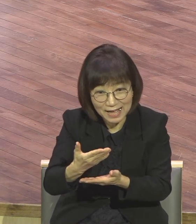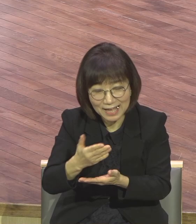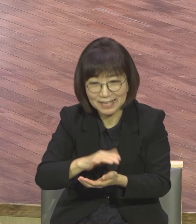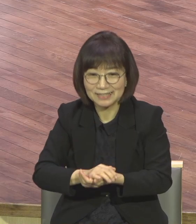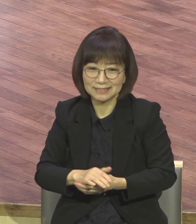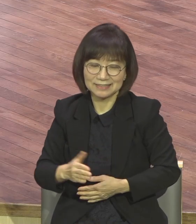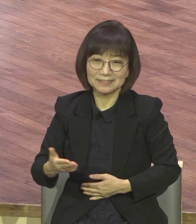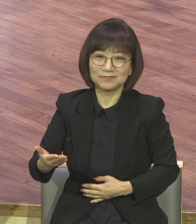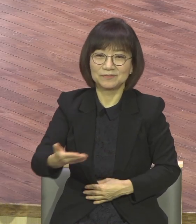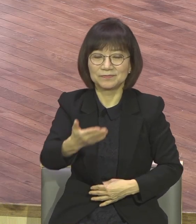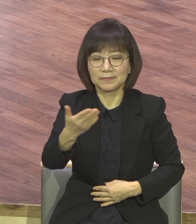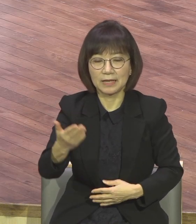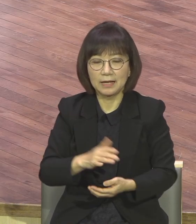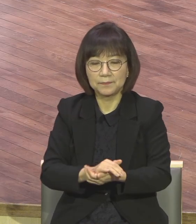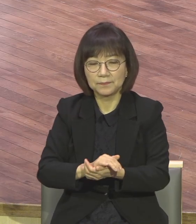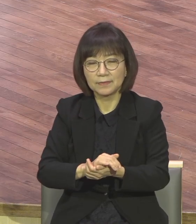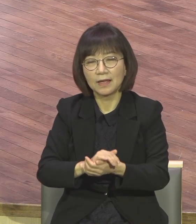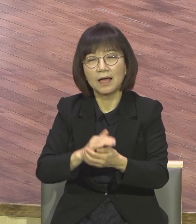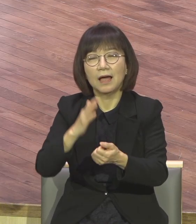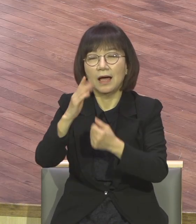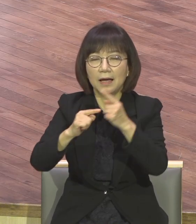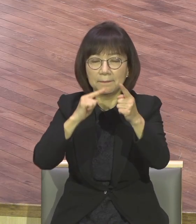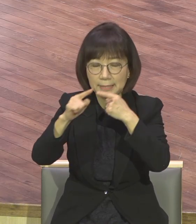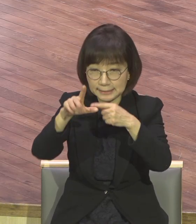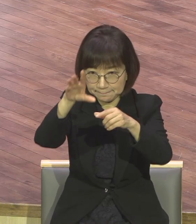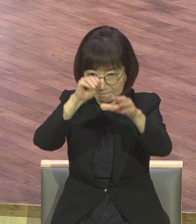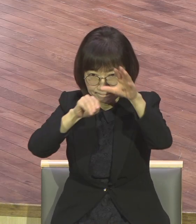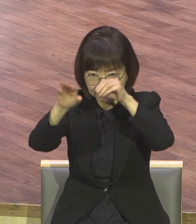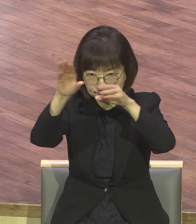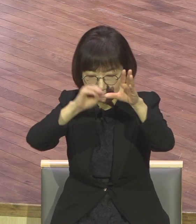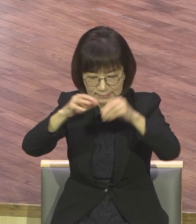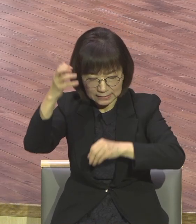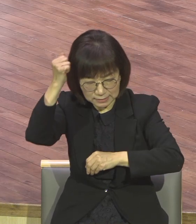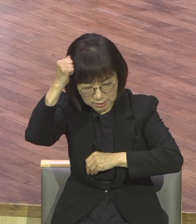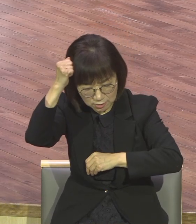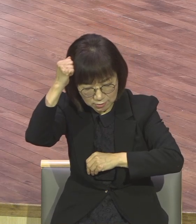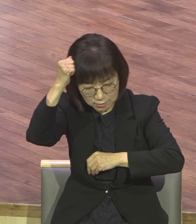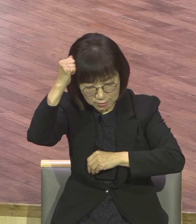말씀을 얼마나 붙잡고 사느냐 안 사느냐,